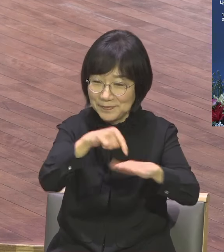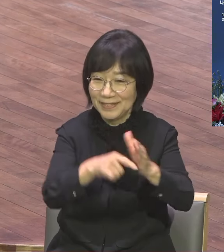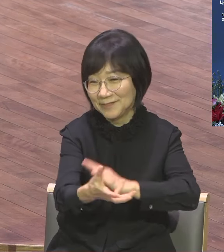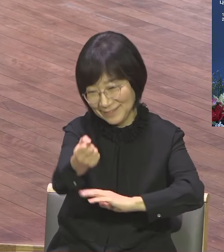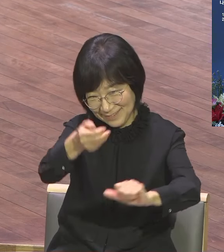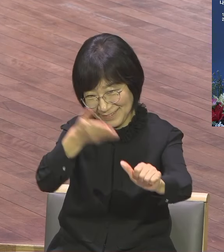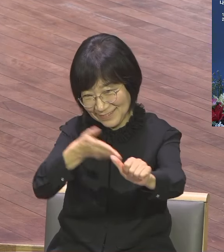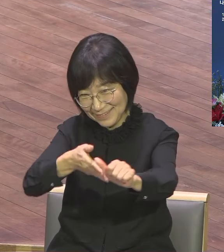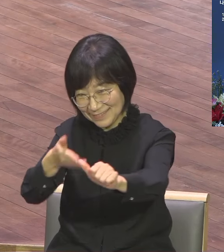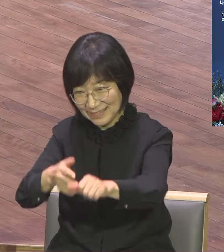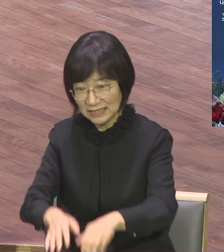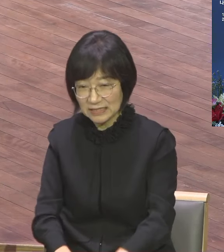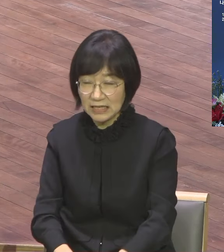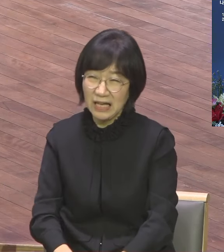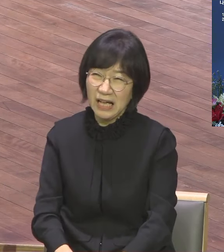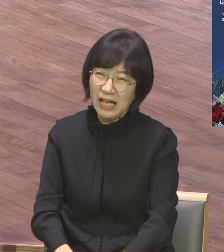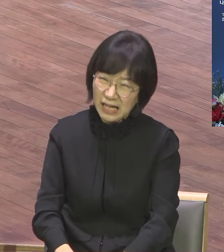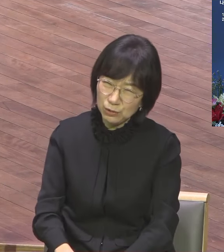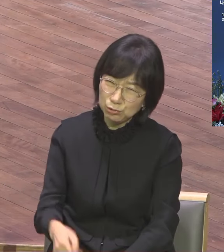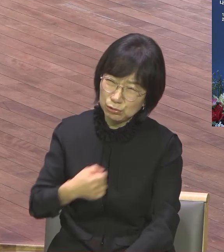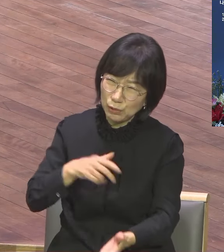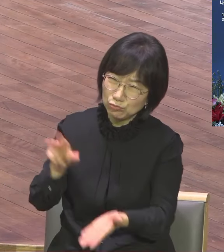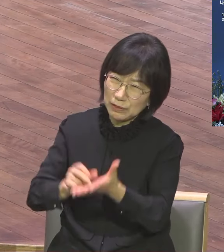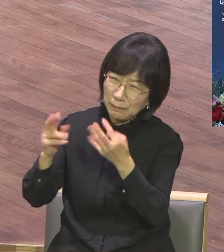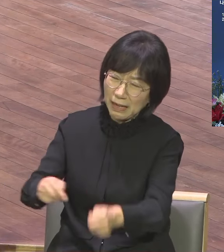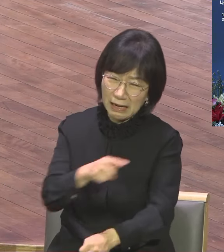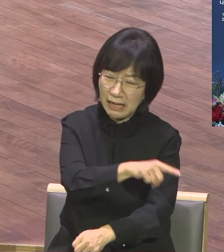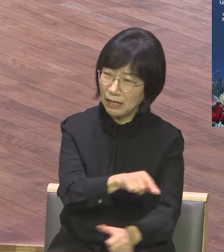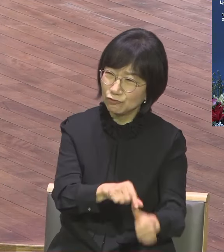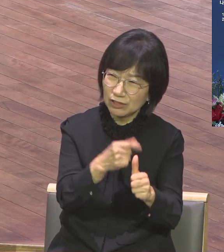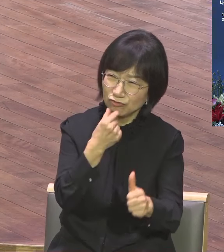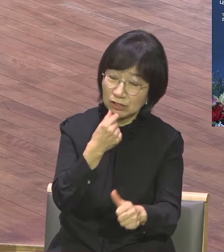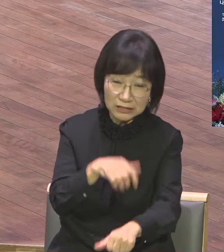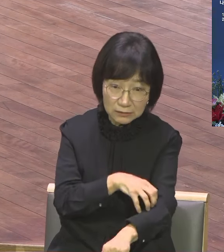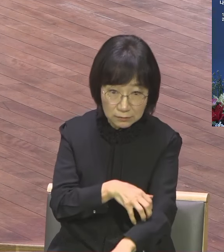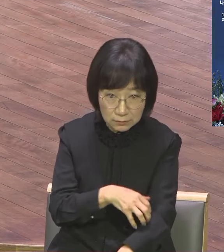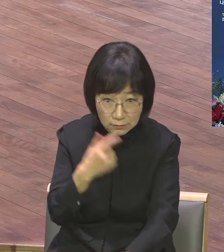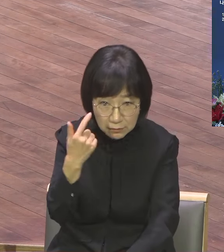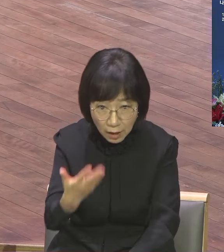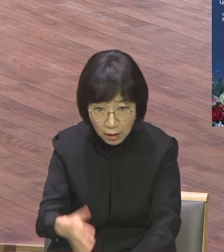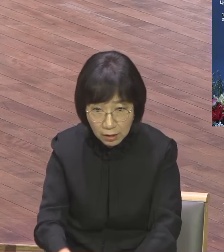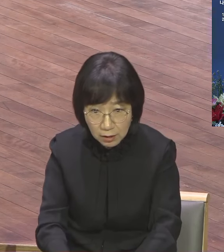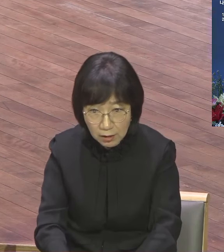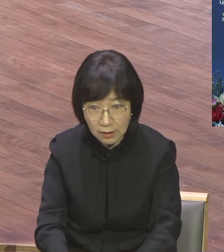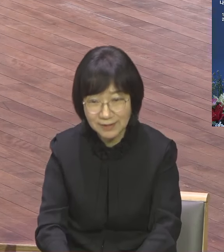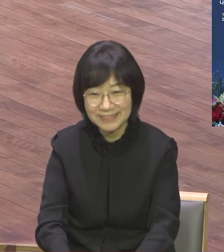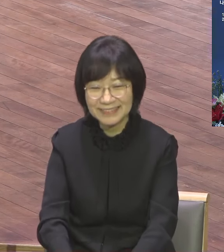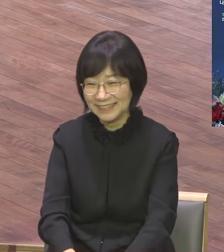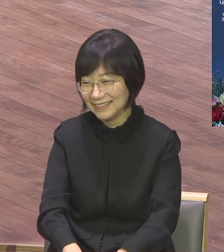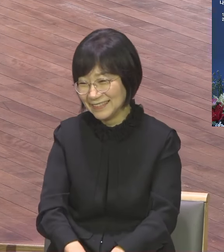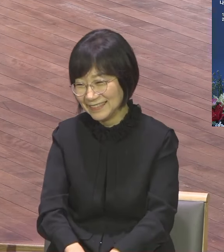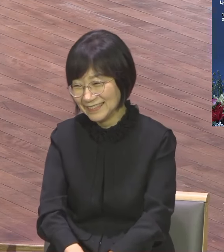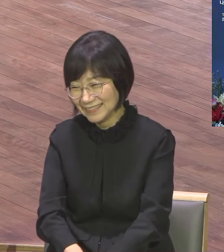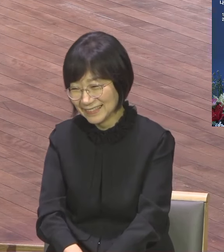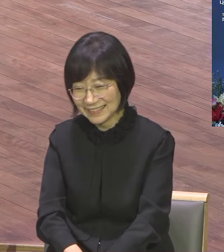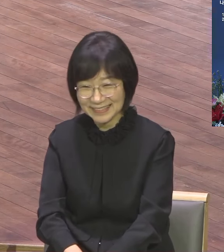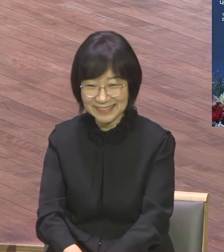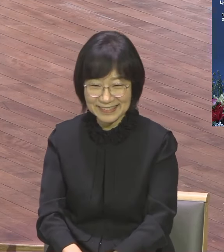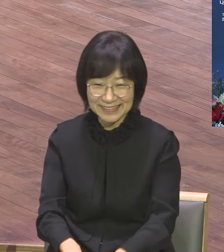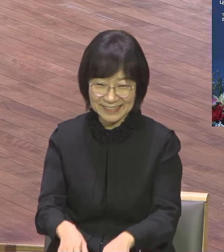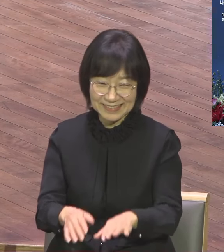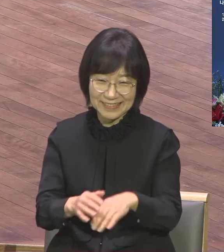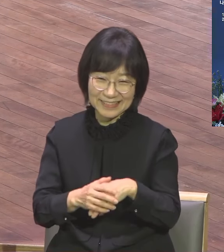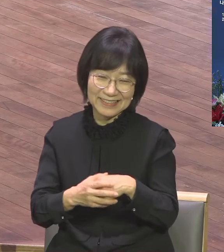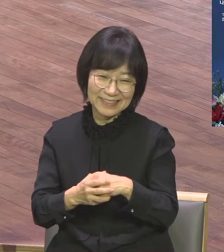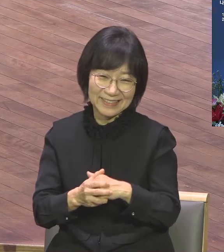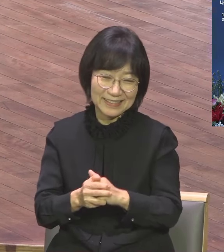아멘. 내가 지금 사는 것도 복잡하고 내 하나도 힘든데 뭐 누구의 신경 쓰냐? 그렇습니까? 은혜 못 받은 사람이에요. 성탄의